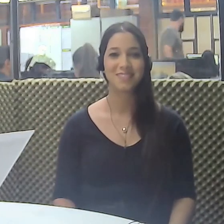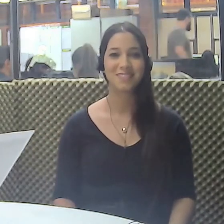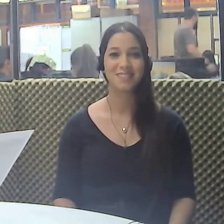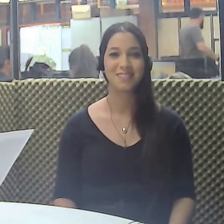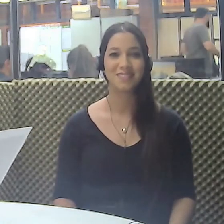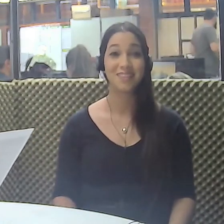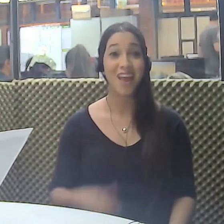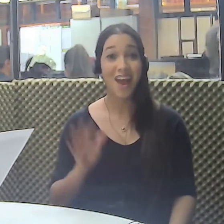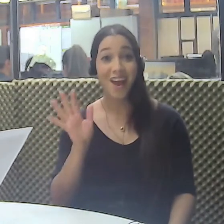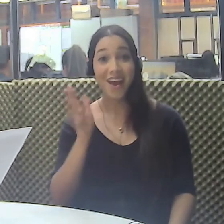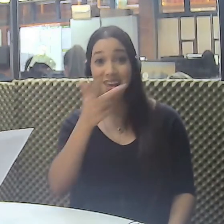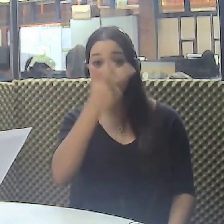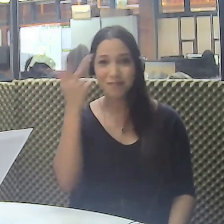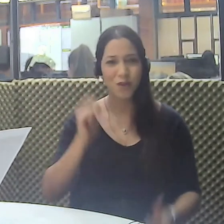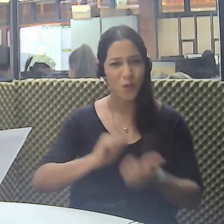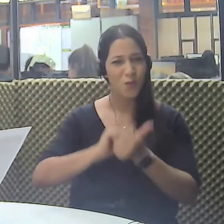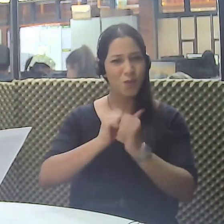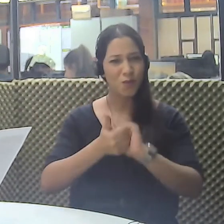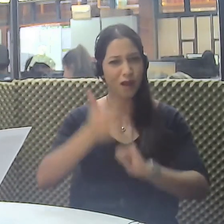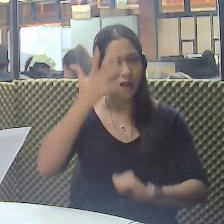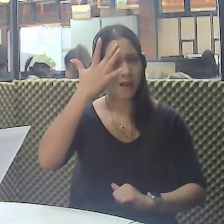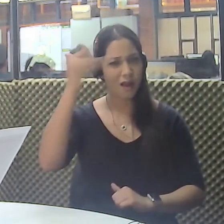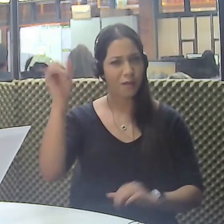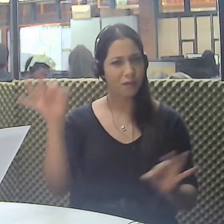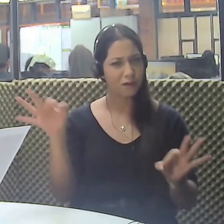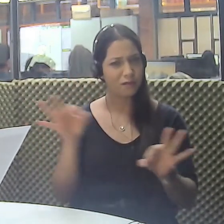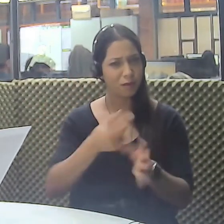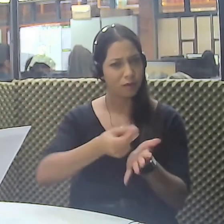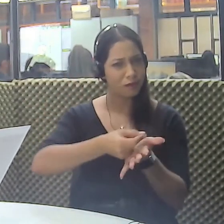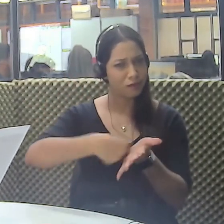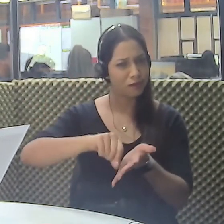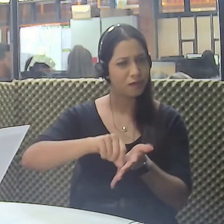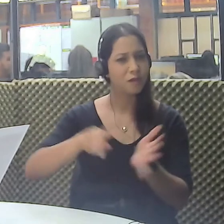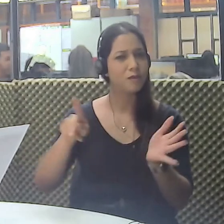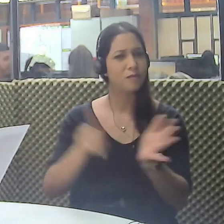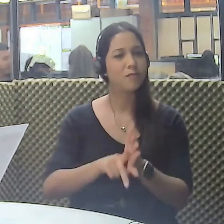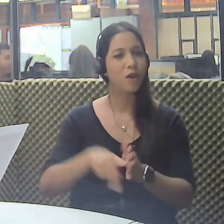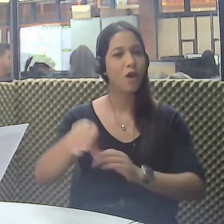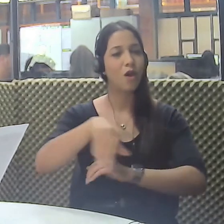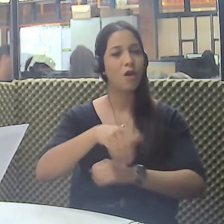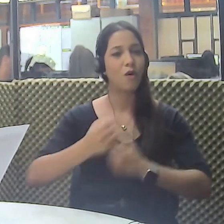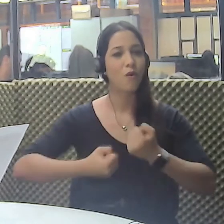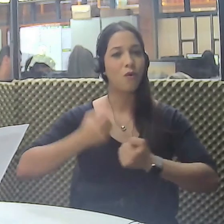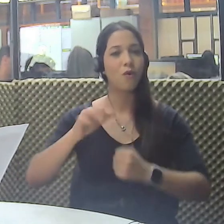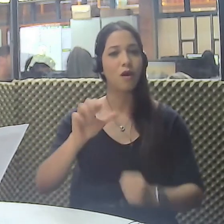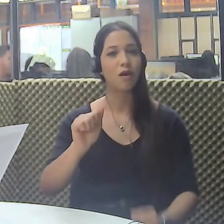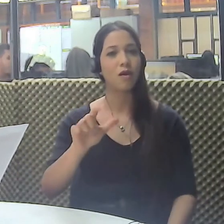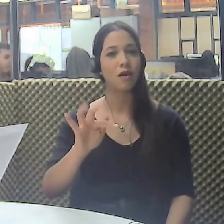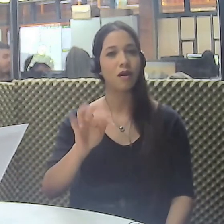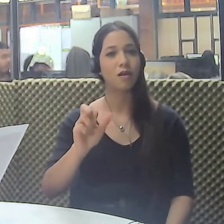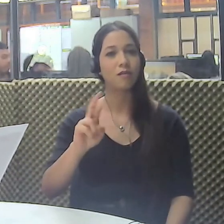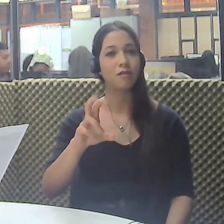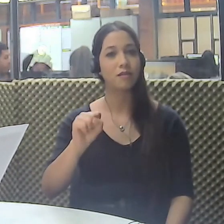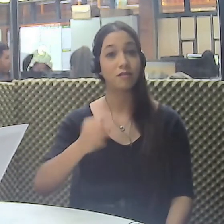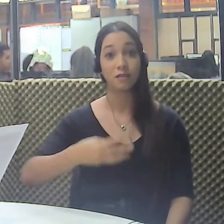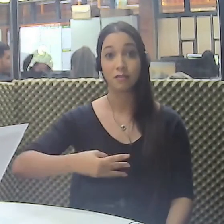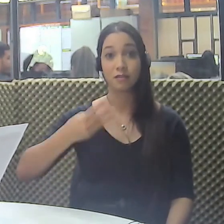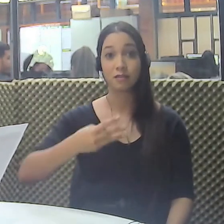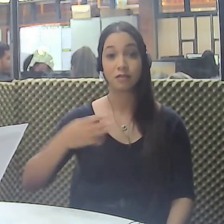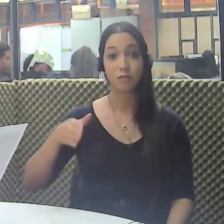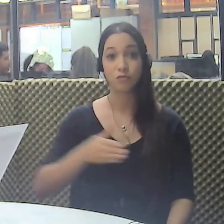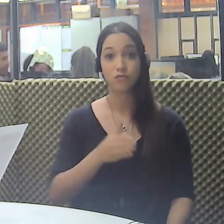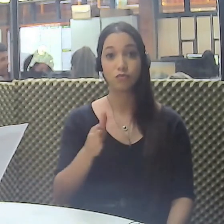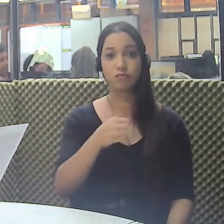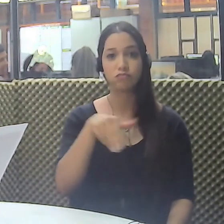Alô, corredores! Termina amanhã o prazo para inscrição na Alferes Run. A competição é a terceira etapa do circuito